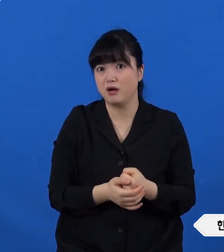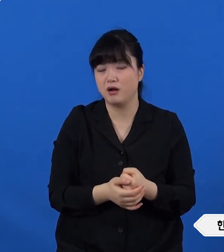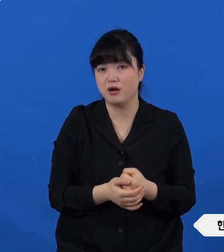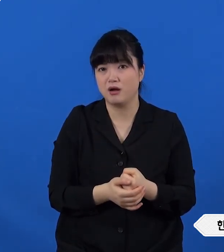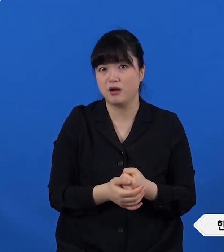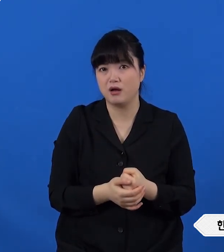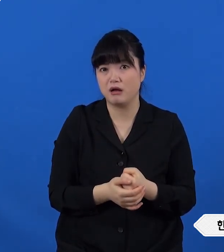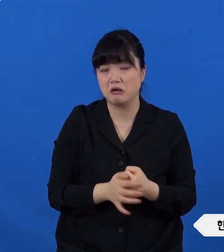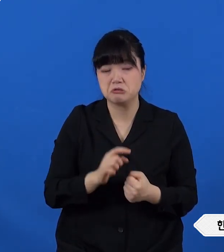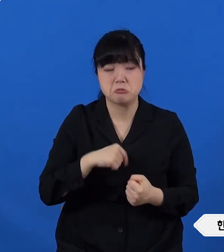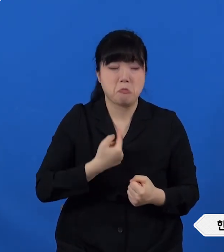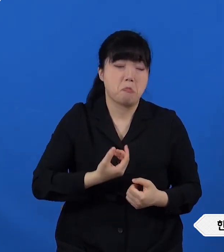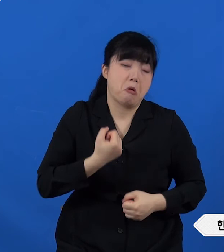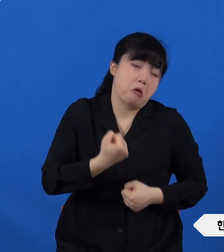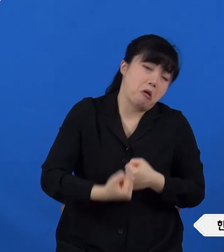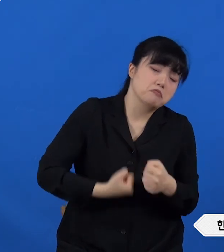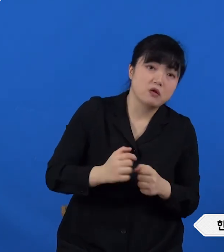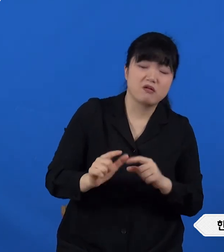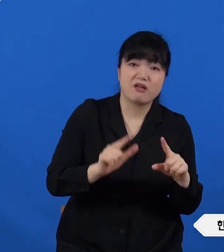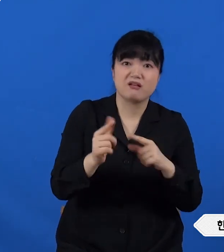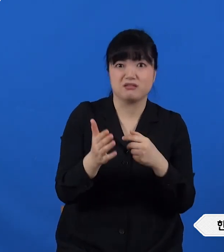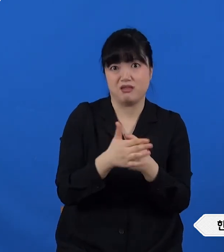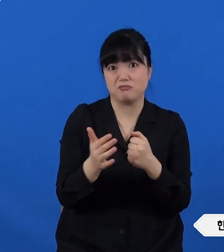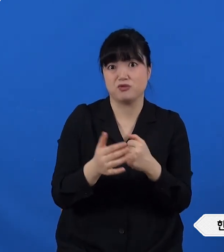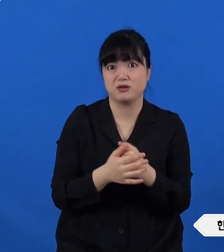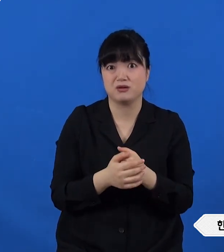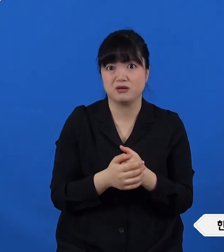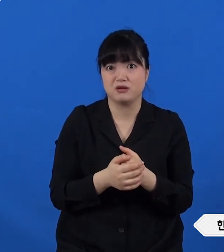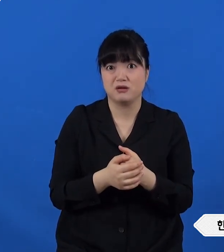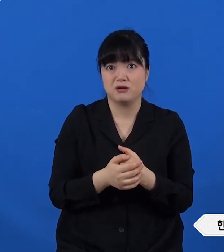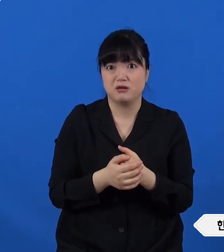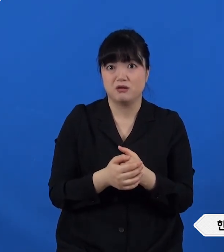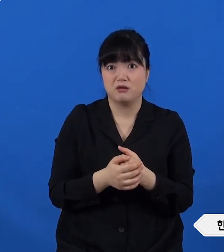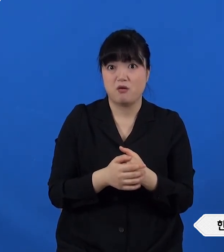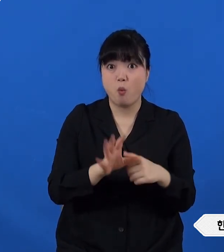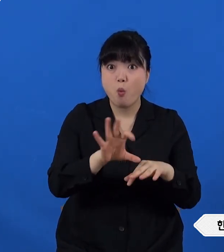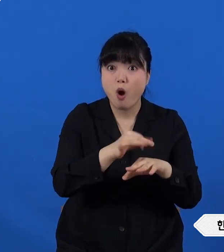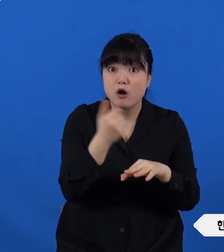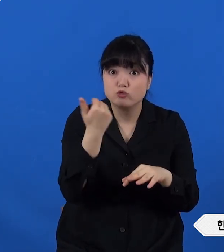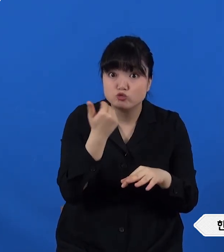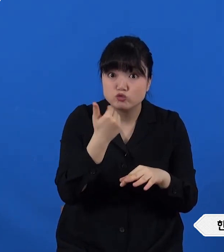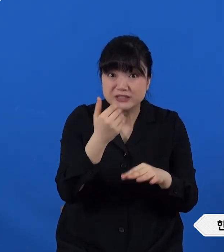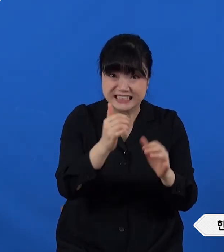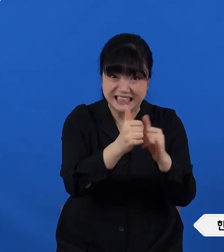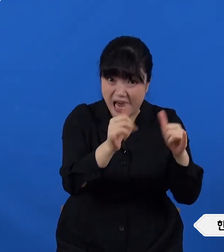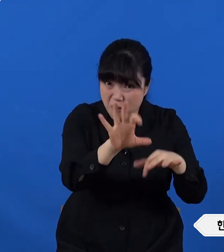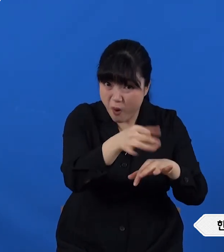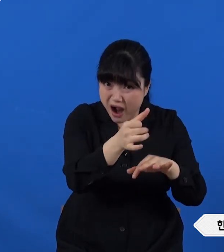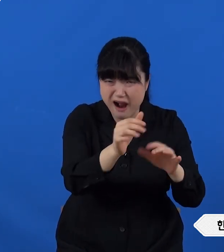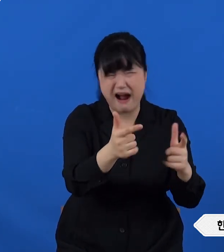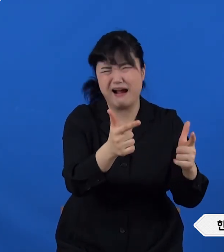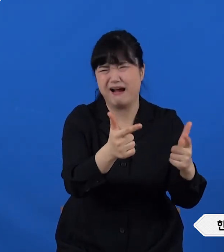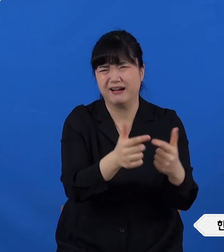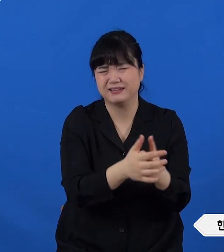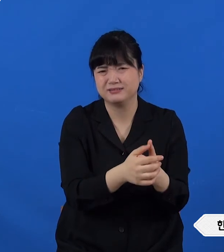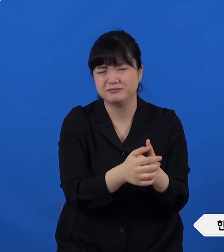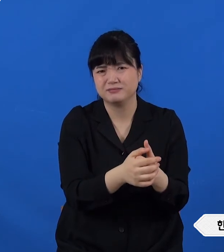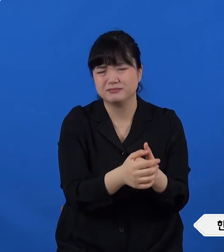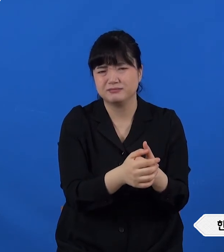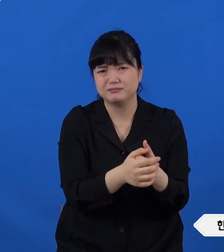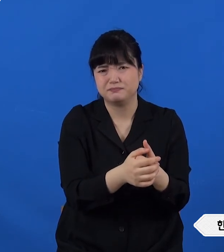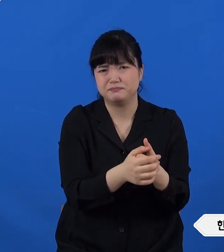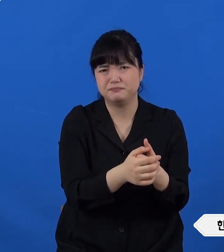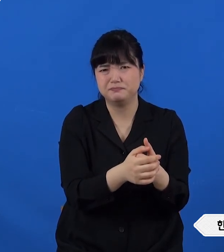그래서 다 제 마음대로 행했기 때문에. 여기 왕은 인간 왕을 말하는 것이겠습니까?